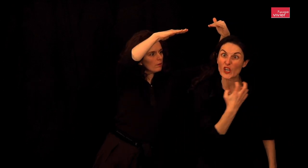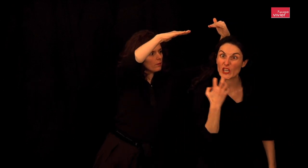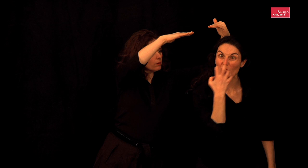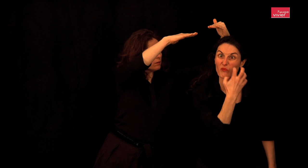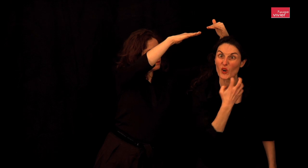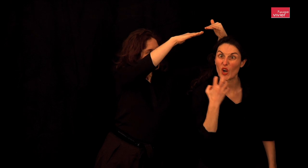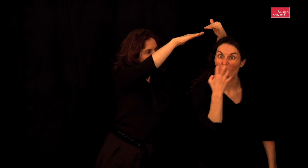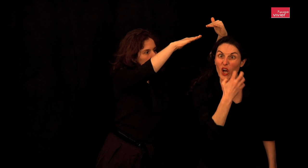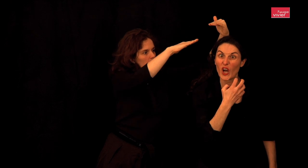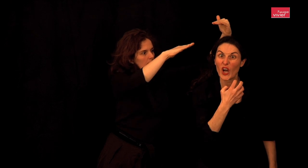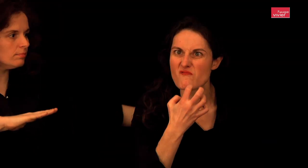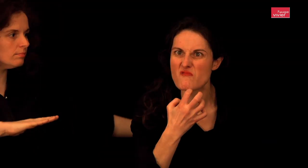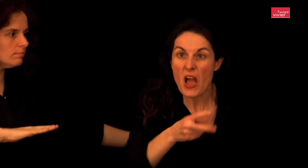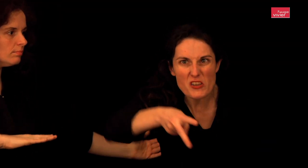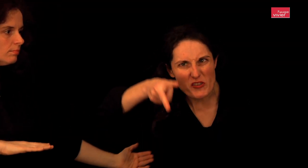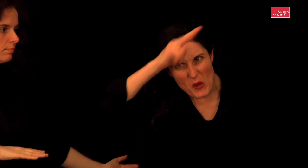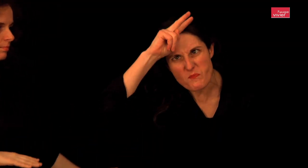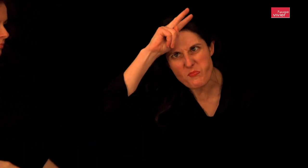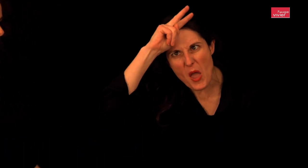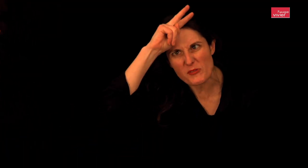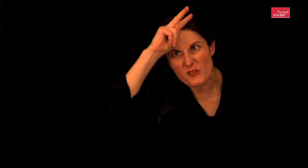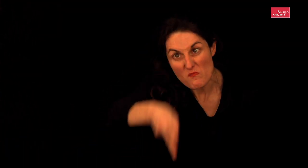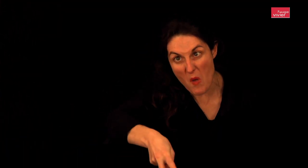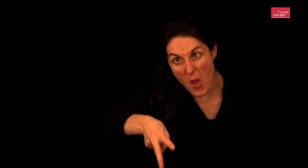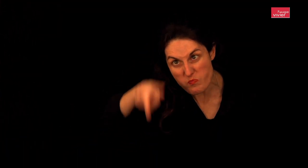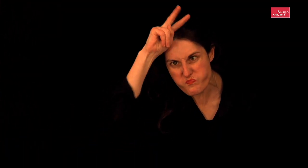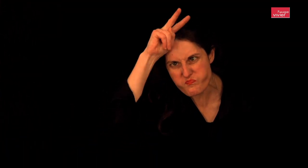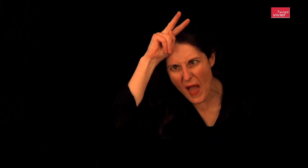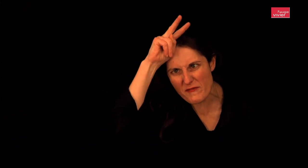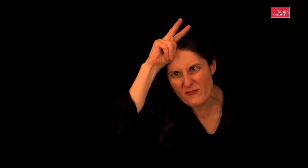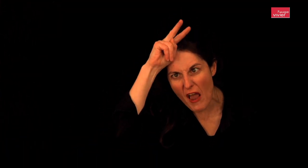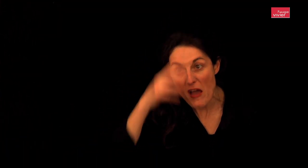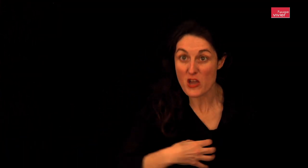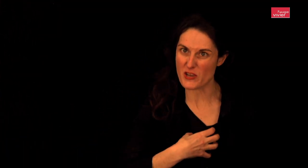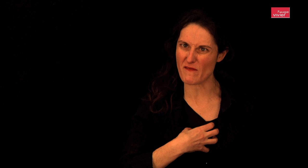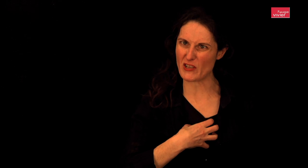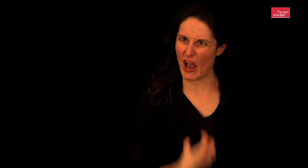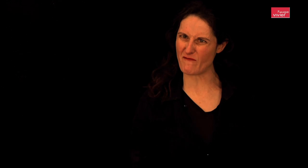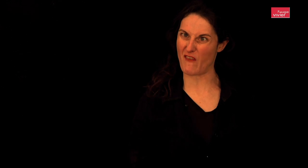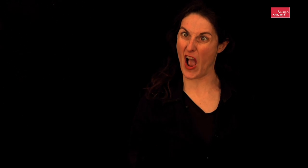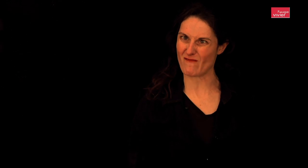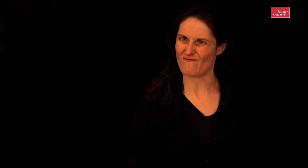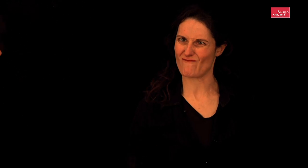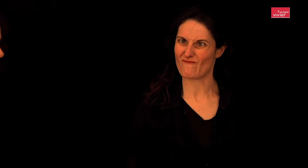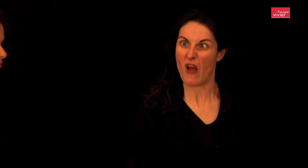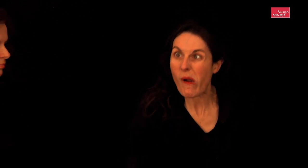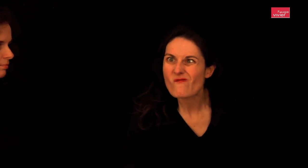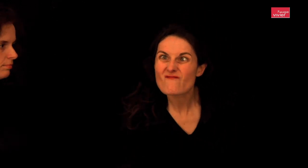horrible qui était une bête, une bête, et qui avait très faim.